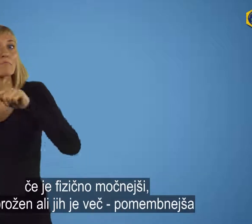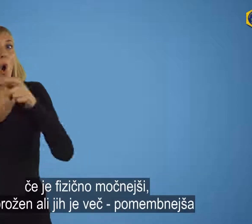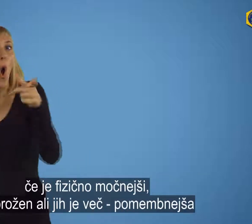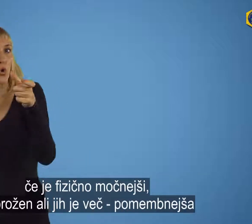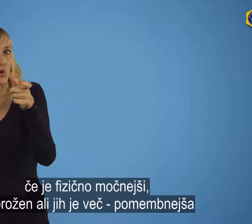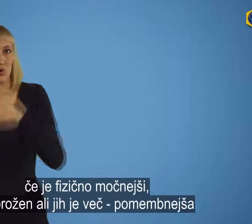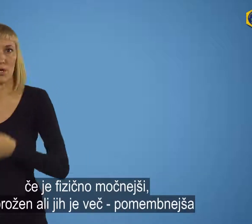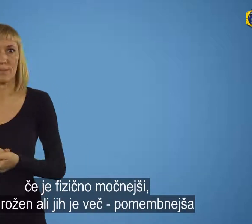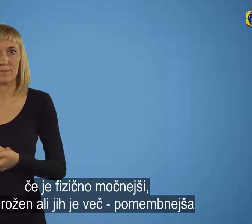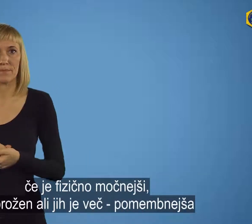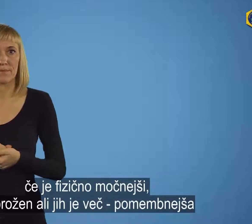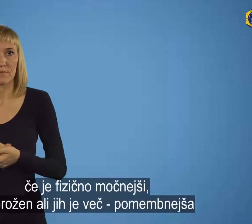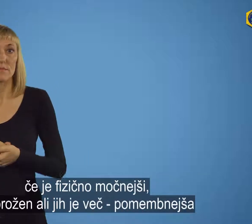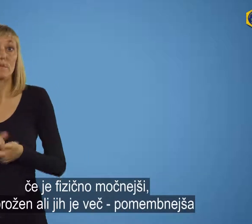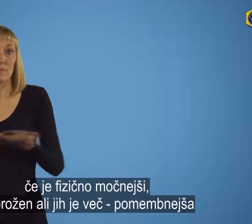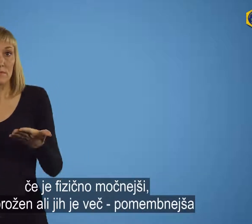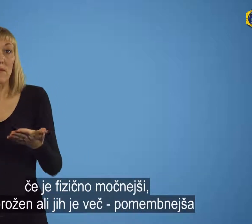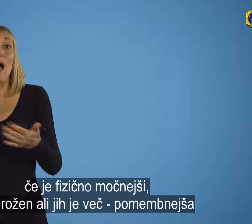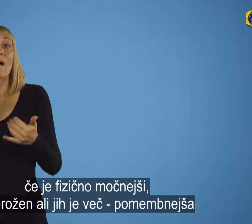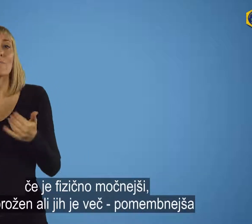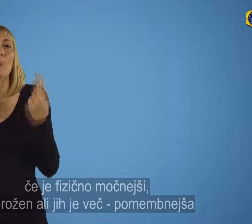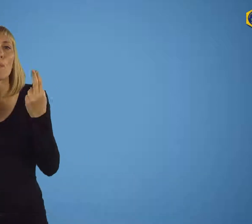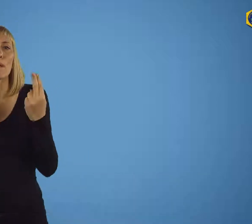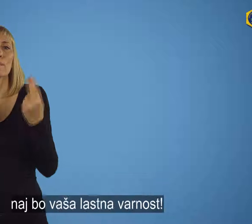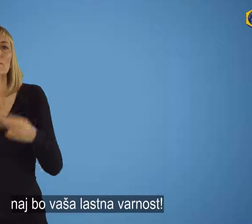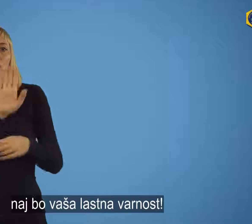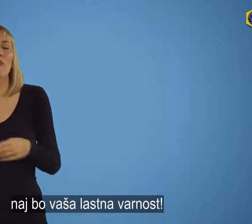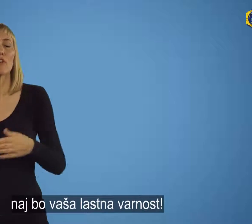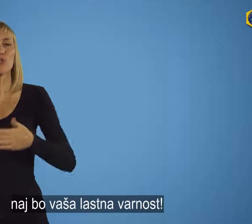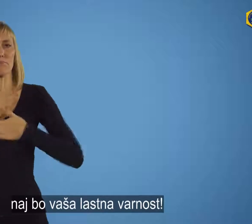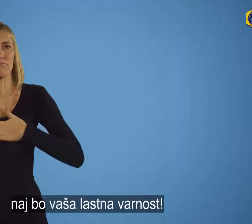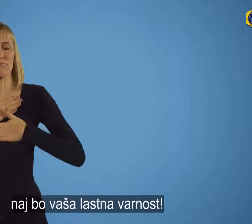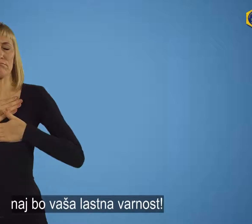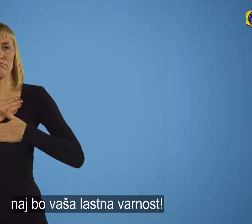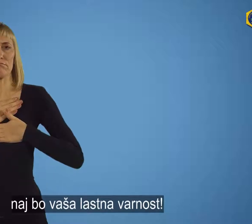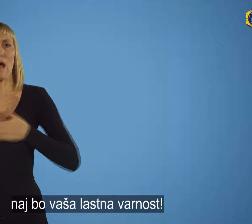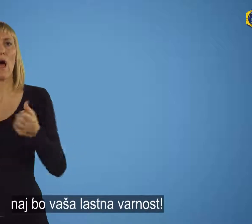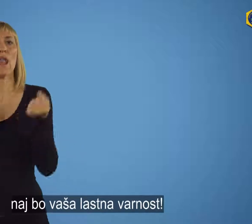je več. Pomembnejša naj bo vaša lastna varnost.